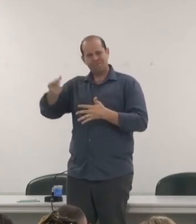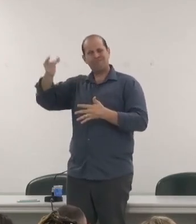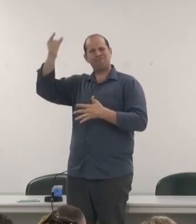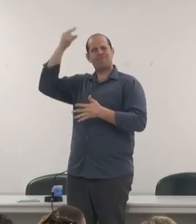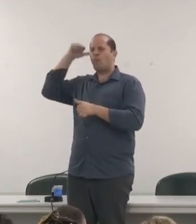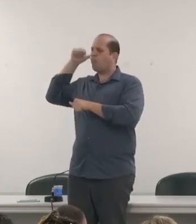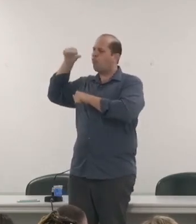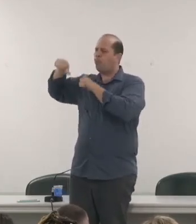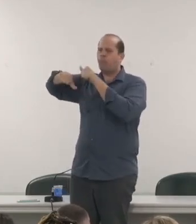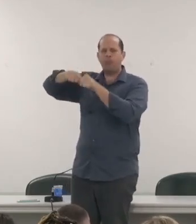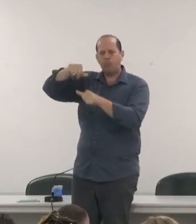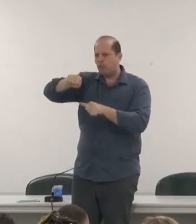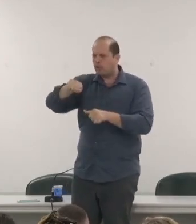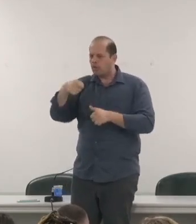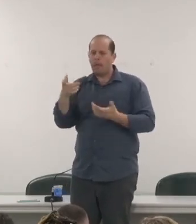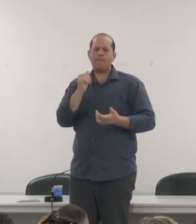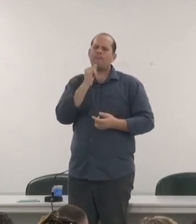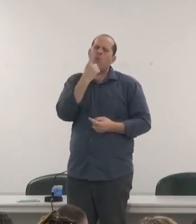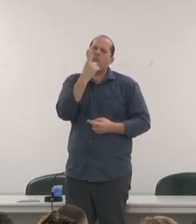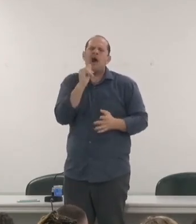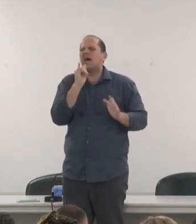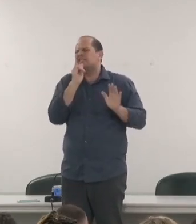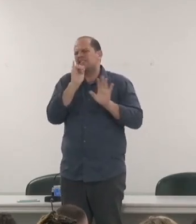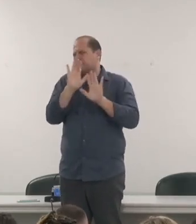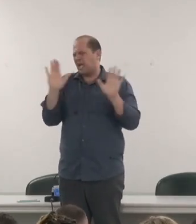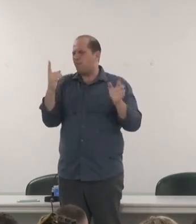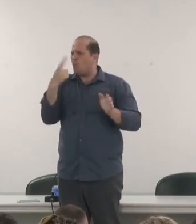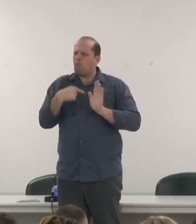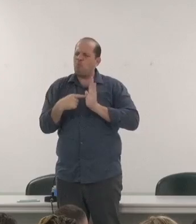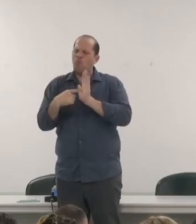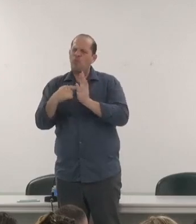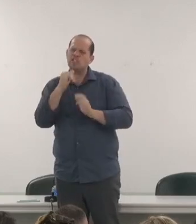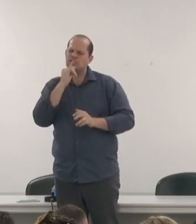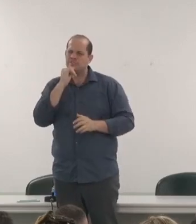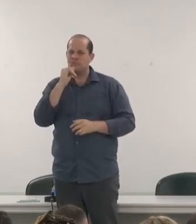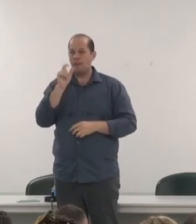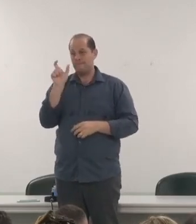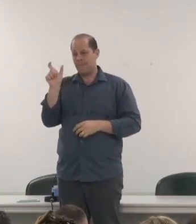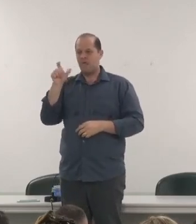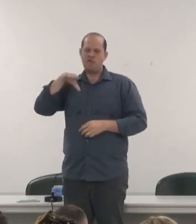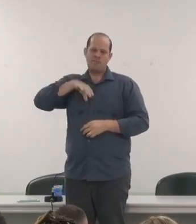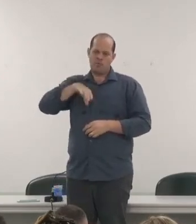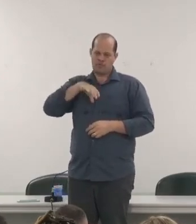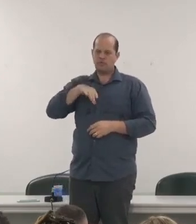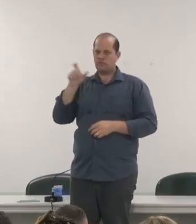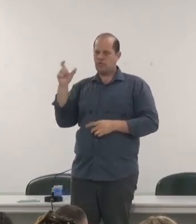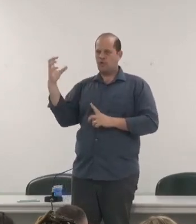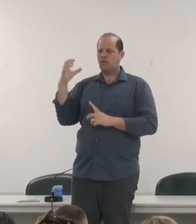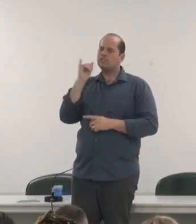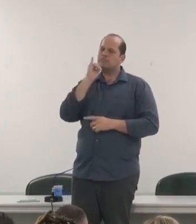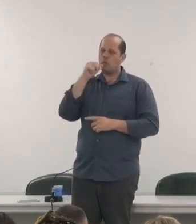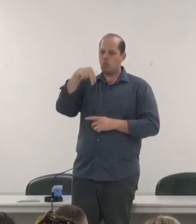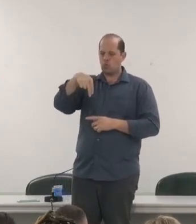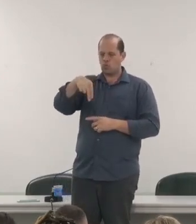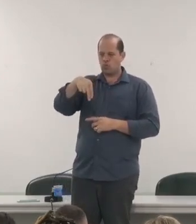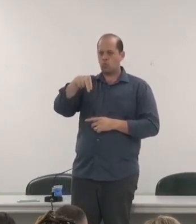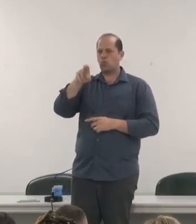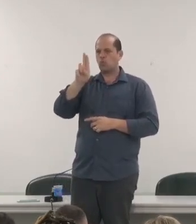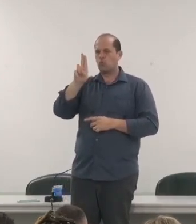acontece a nativização? Porque eu não vou falar de processos que estão acontecendo só agora na língua que a gente está vendo usando, mas